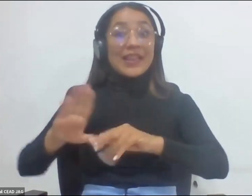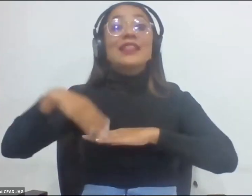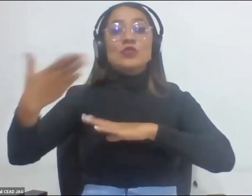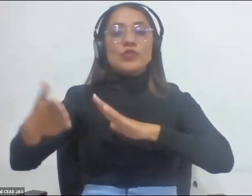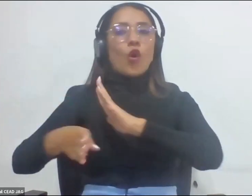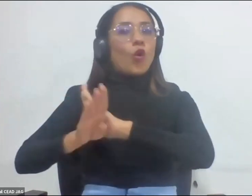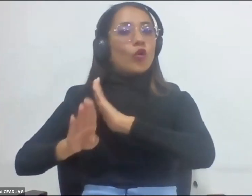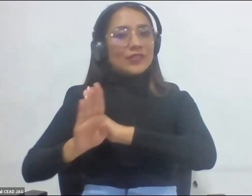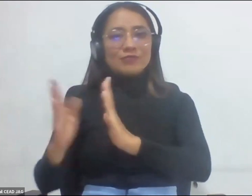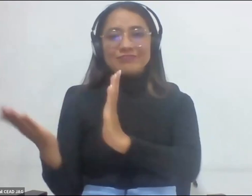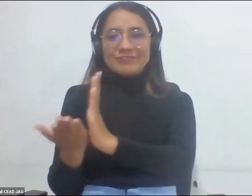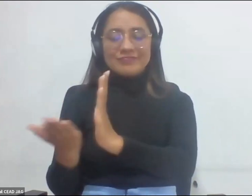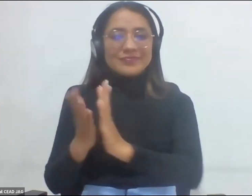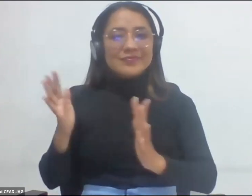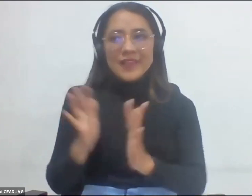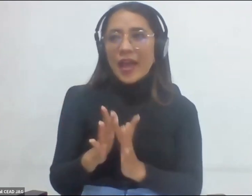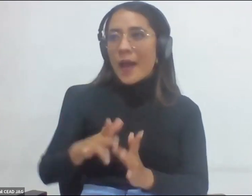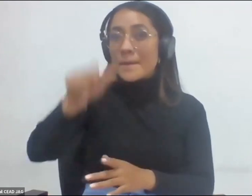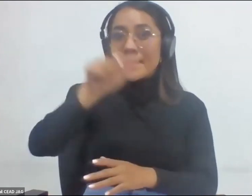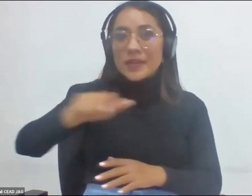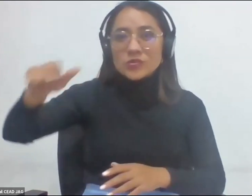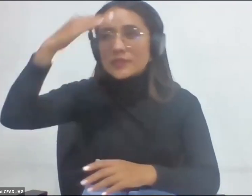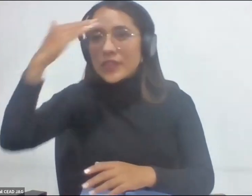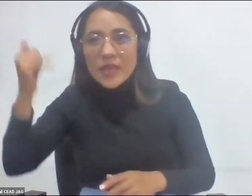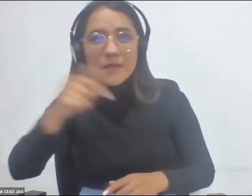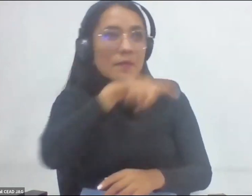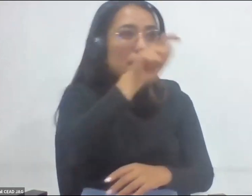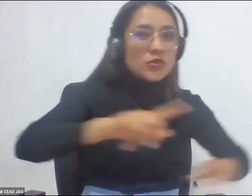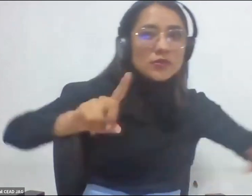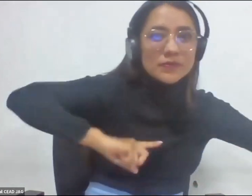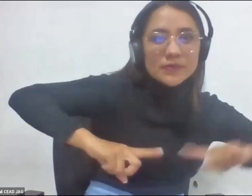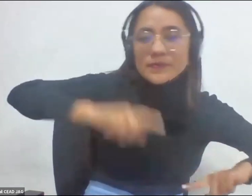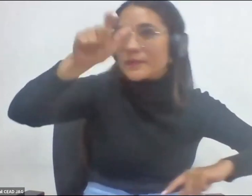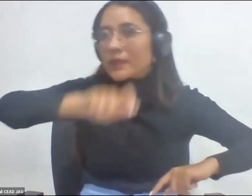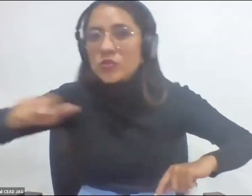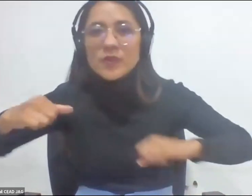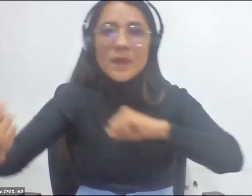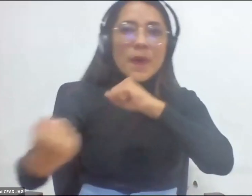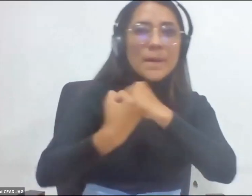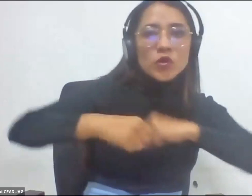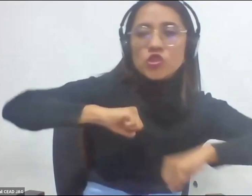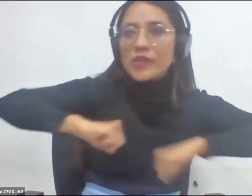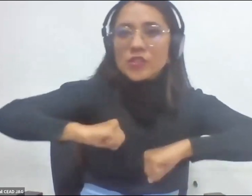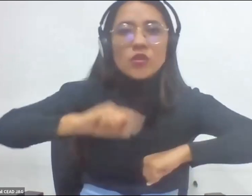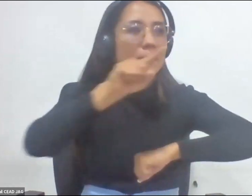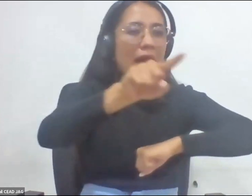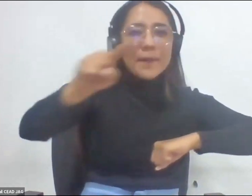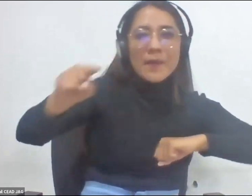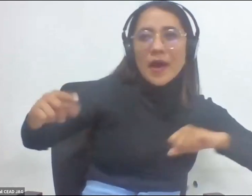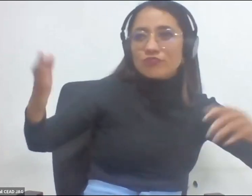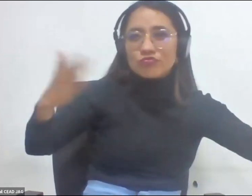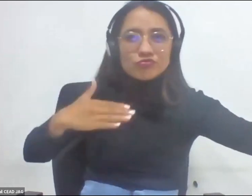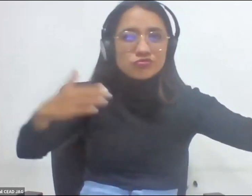movilizar actores académicos administrativos directivos de la gestión que forman una